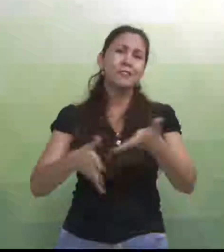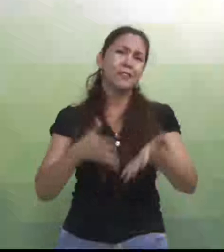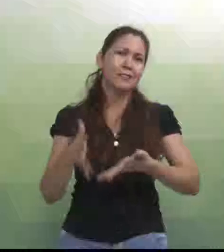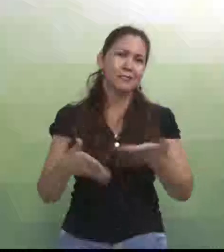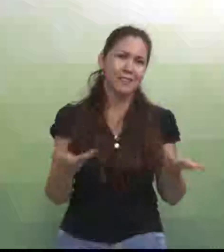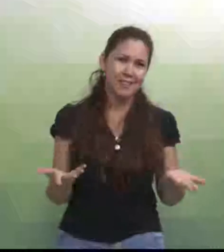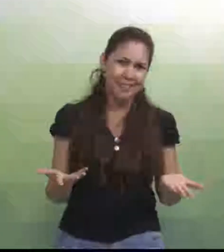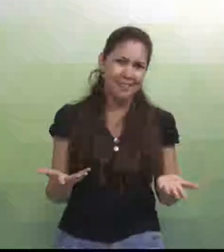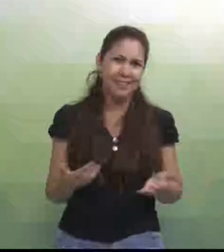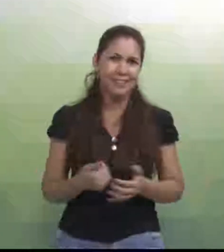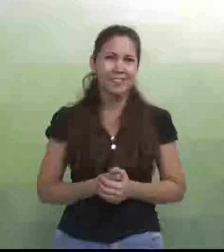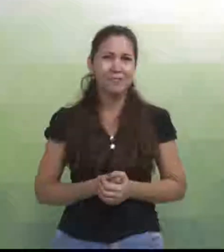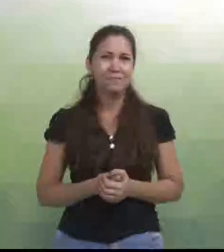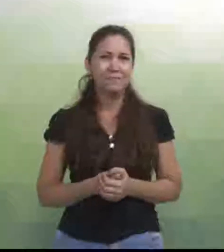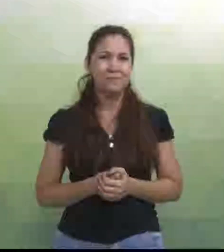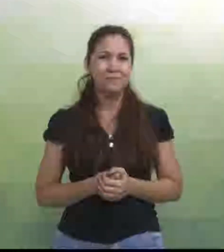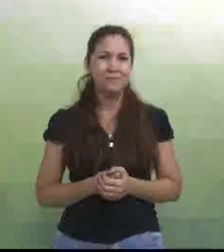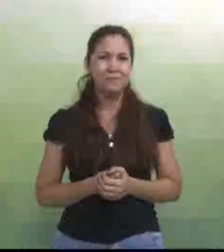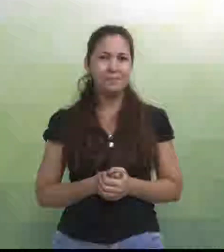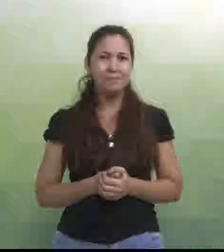Terceiro problema.